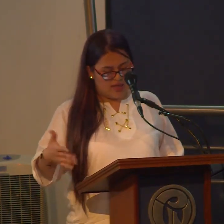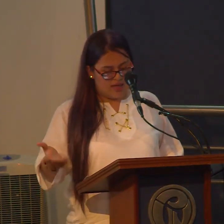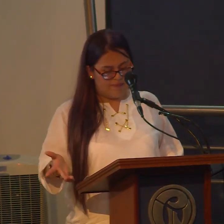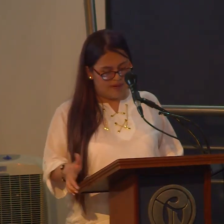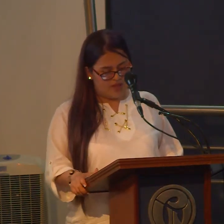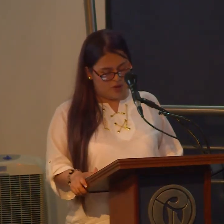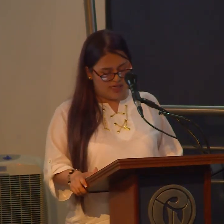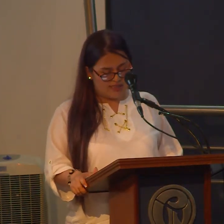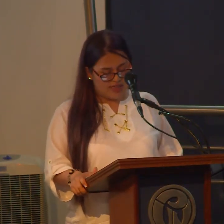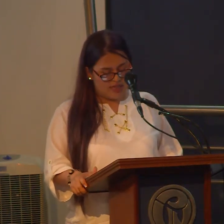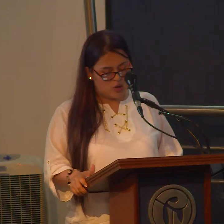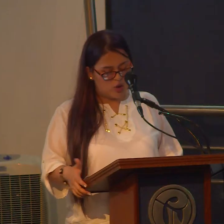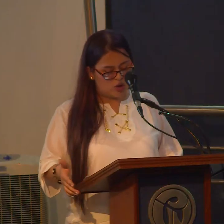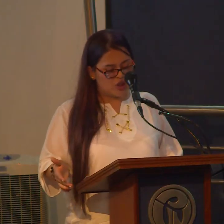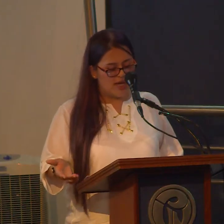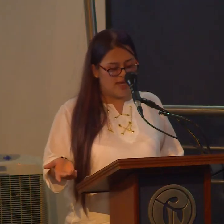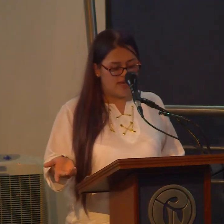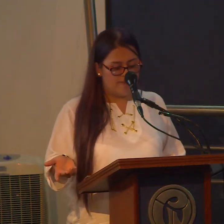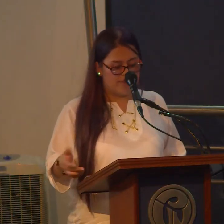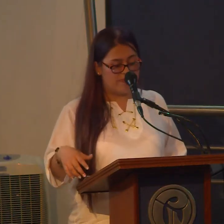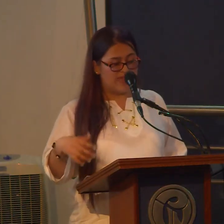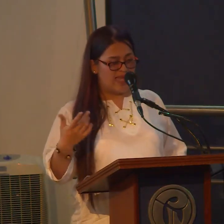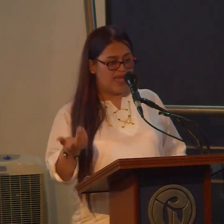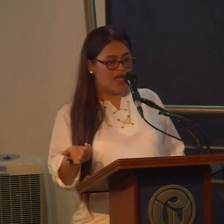durante el implemento de este